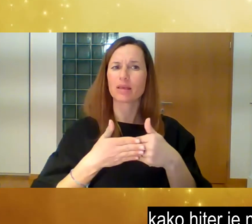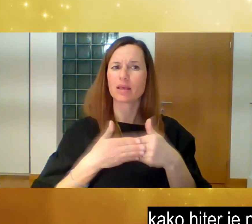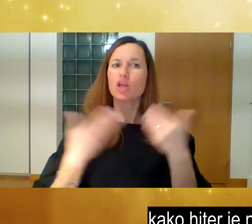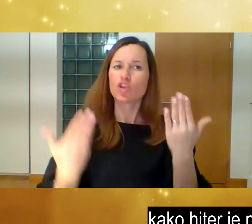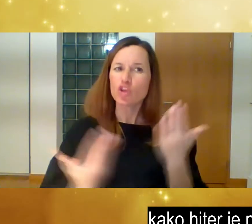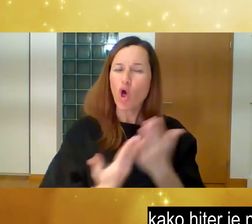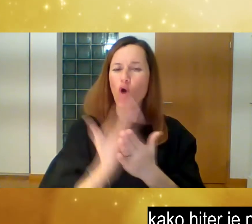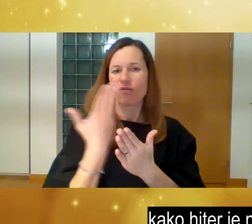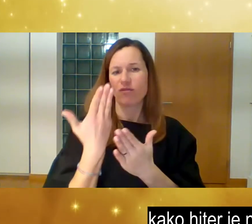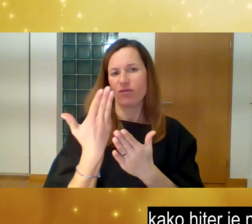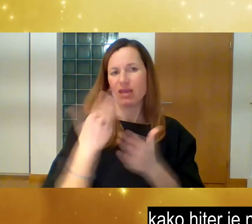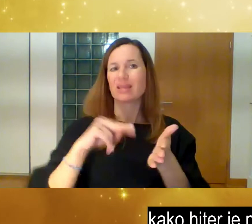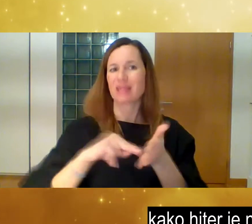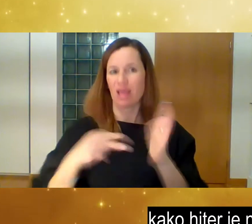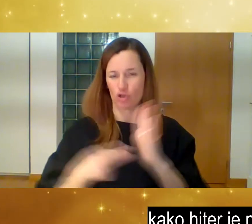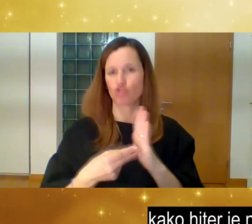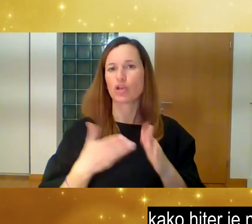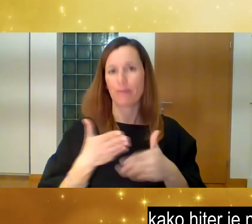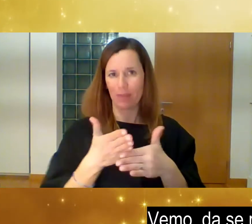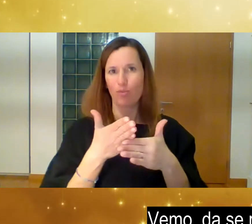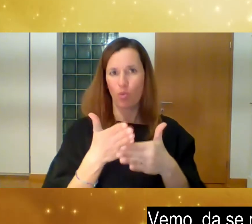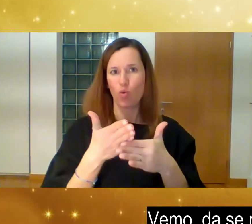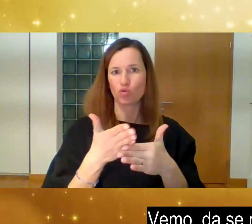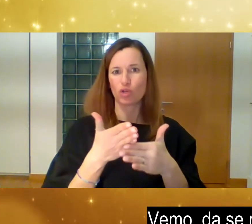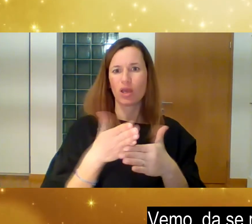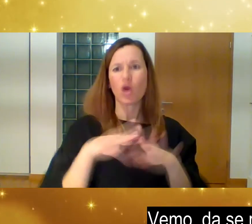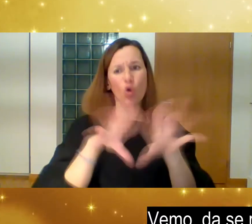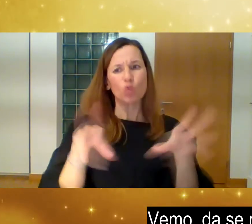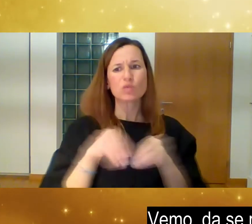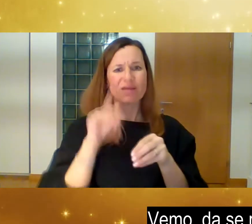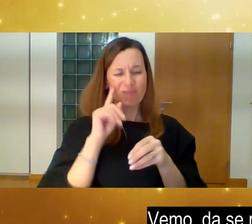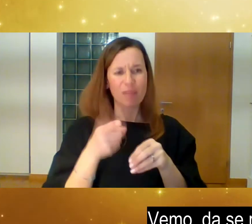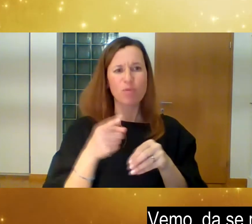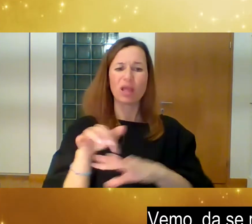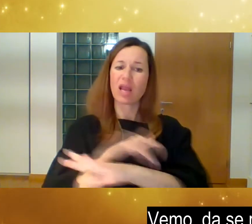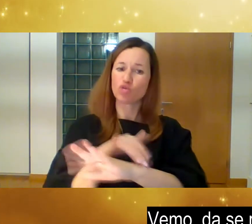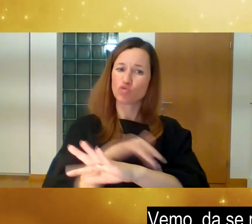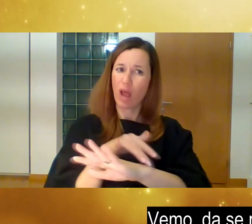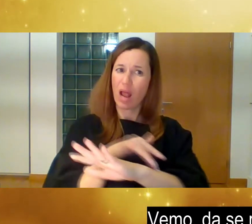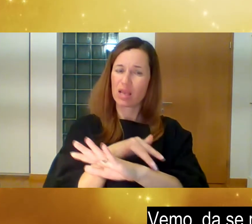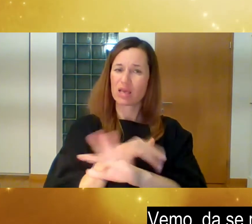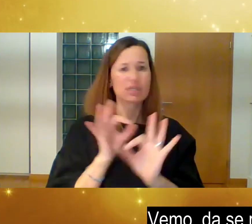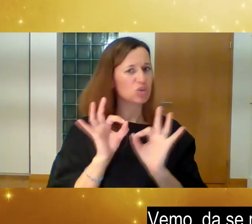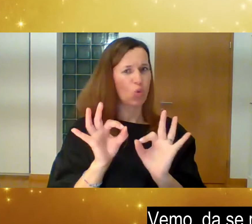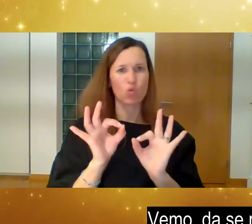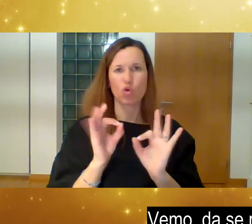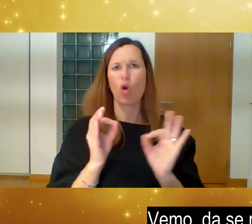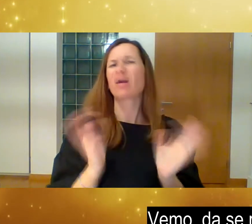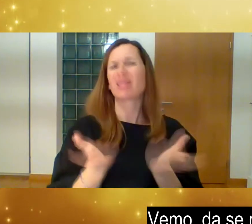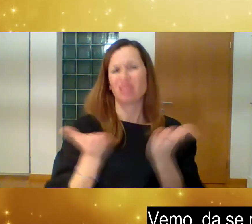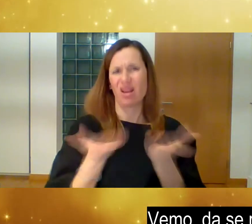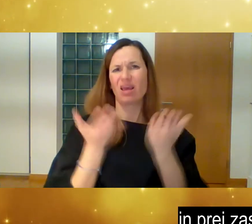novih tehničnih pripomočkih, vemo, da recimo računalniki se sigurno bistveno